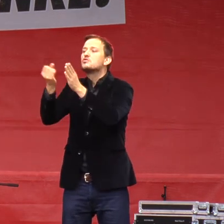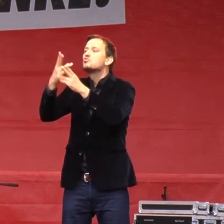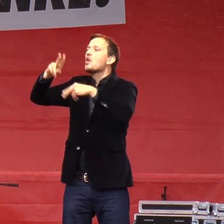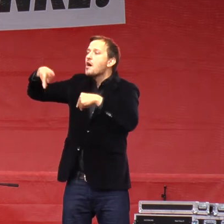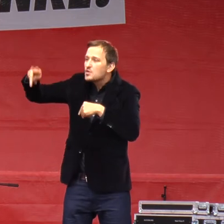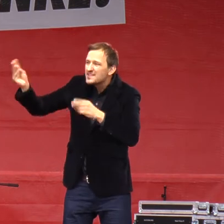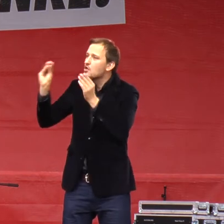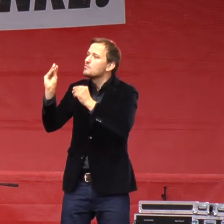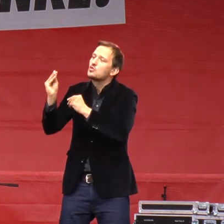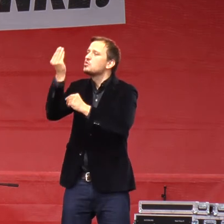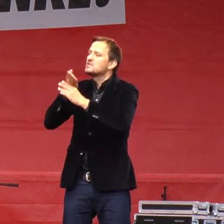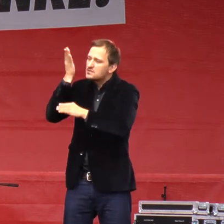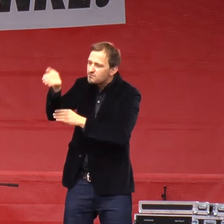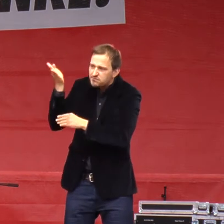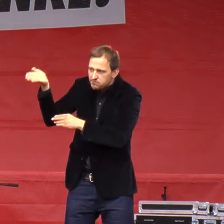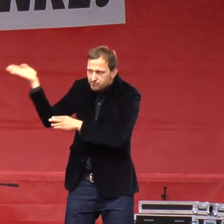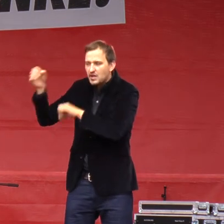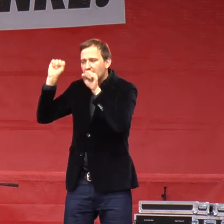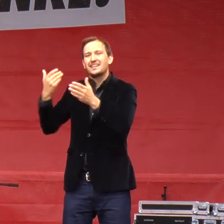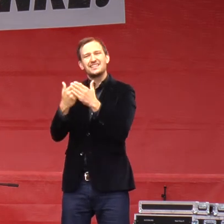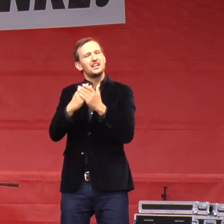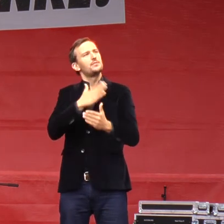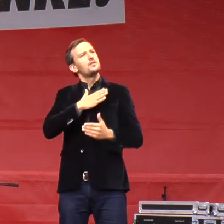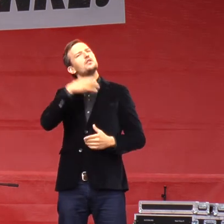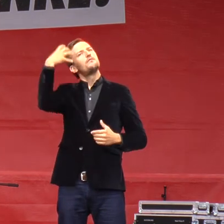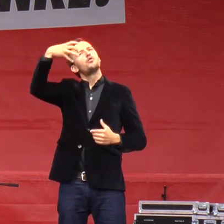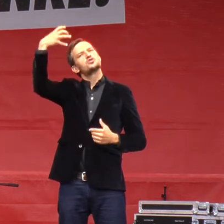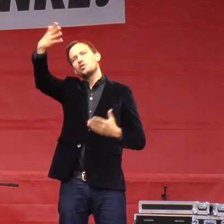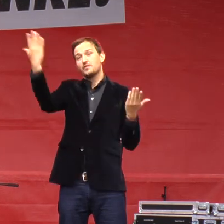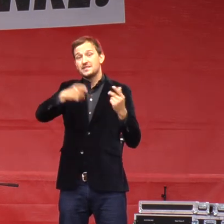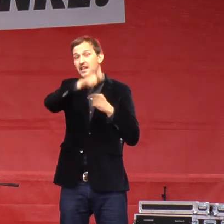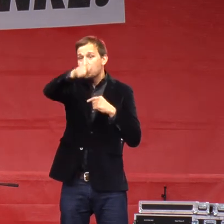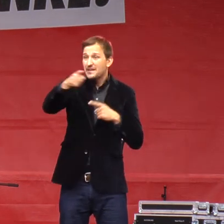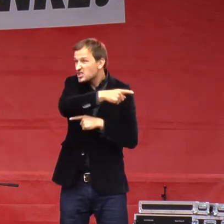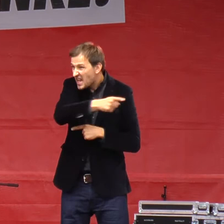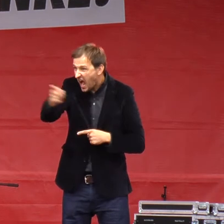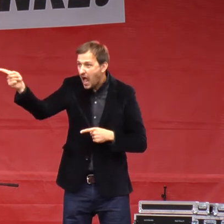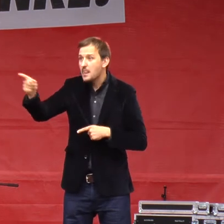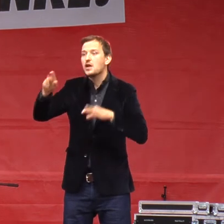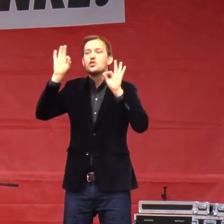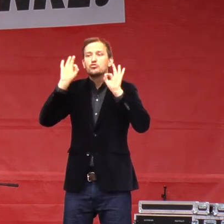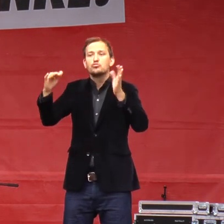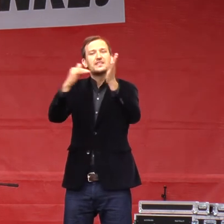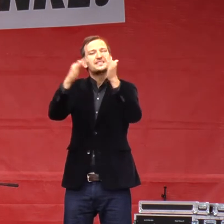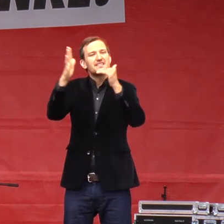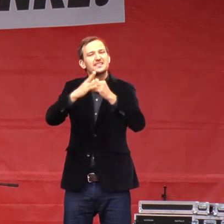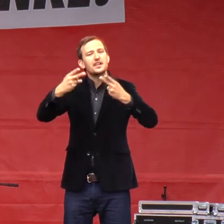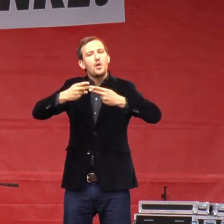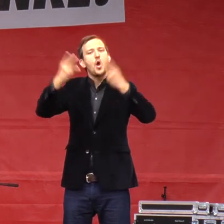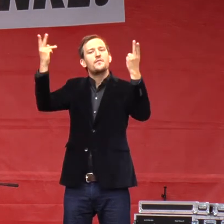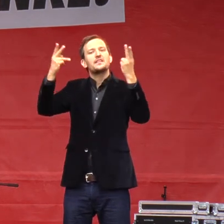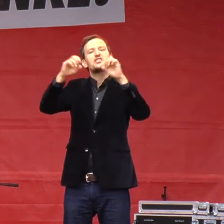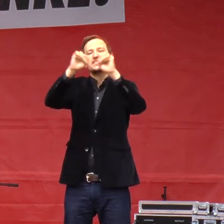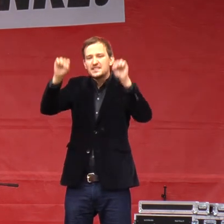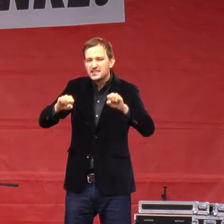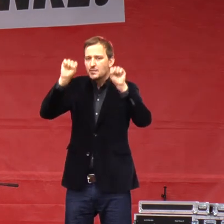und zur Kunst. Und unsere Vision ist, dass alle Menschen zu einem gut ausgebauten System der öffentlichen